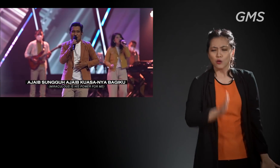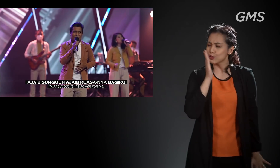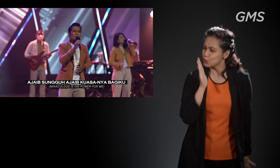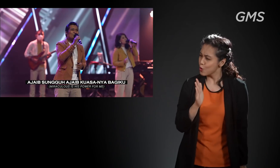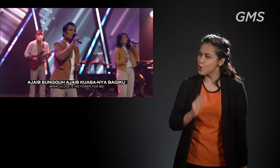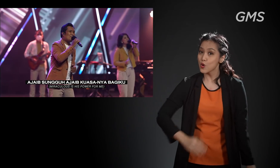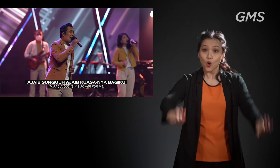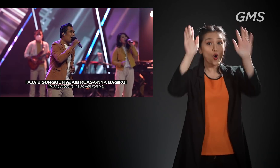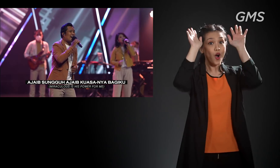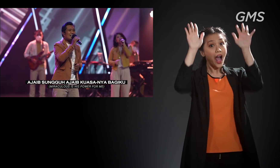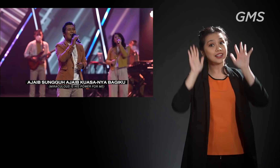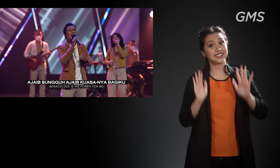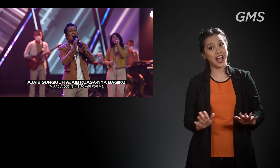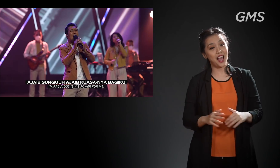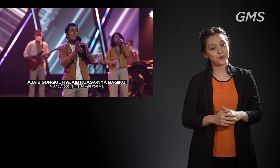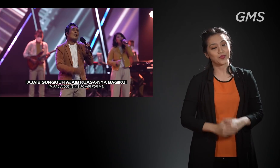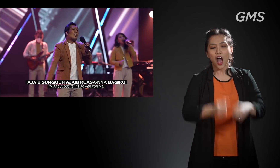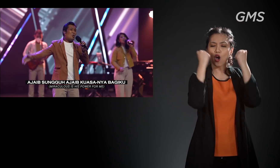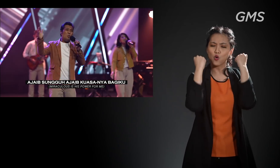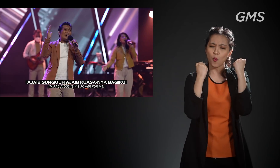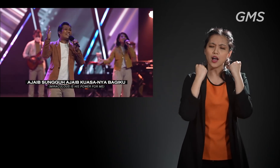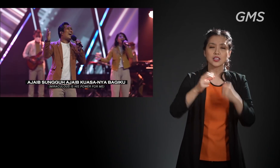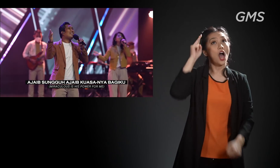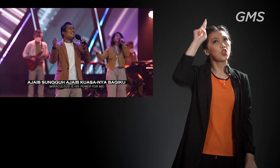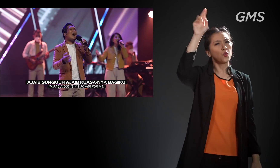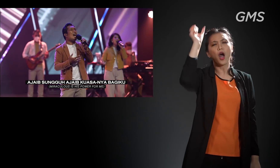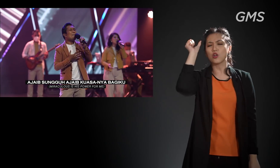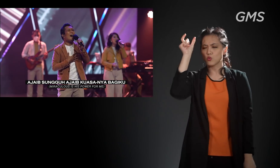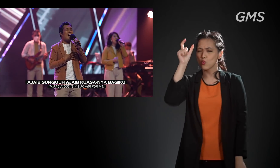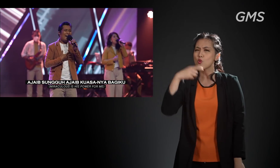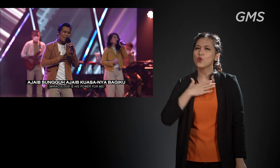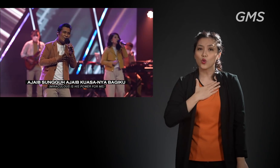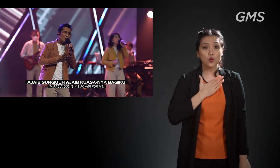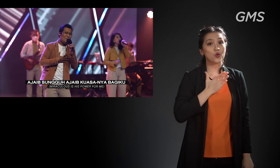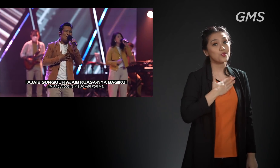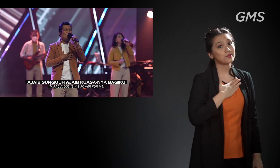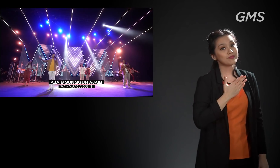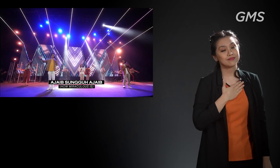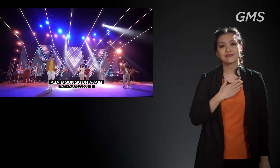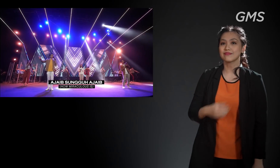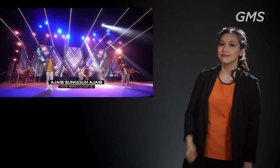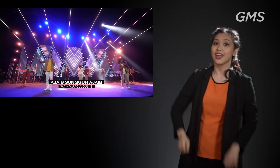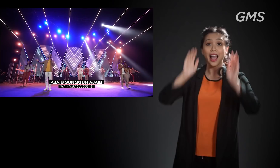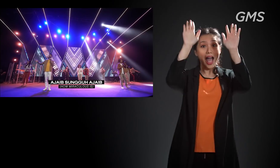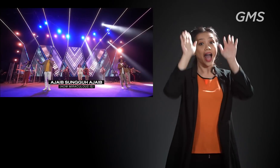Ajaib, sungguh ajaib kuasanya bagiku.